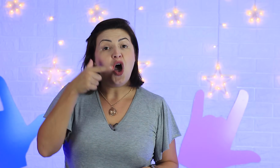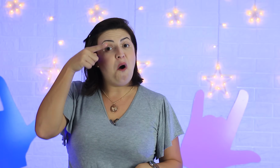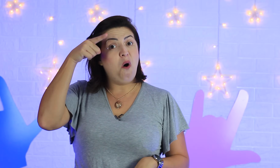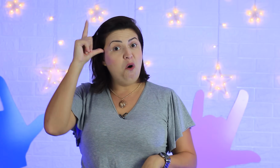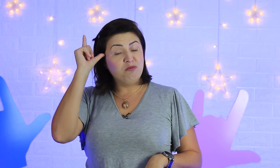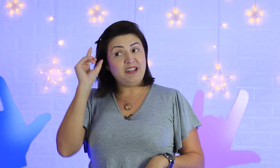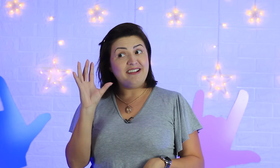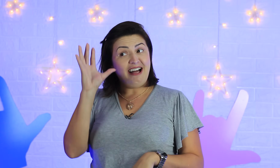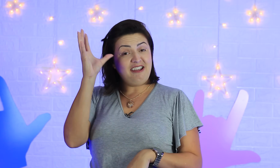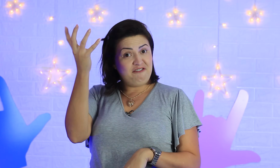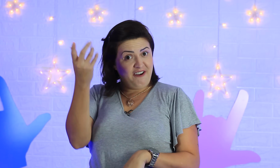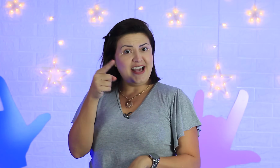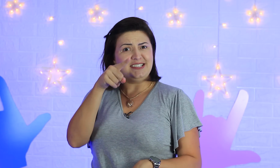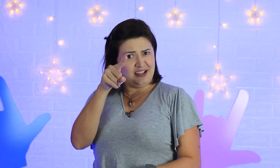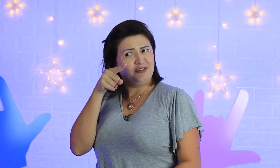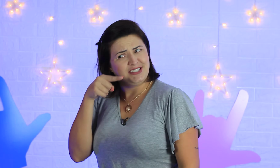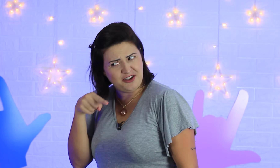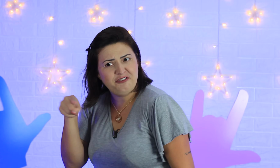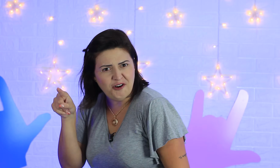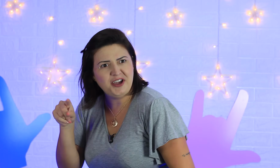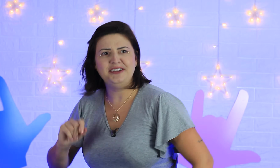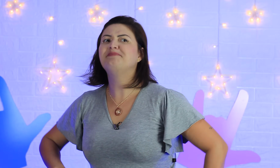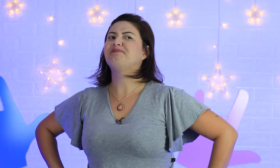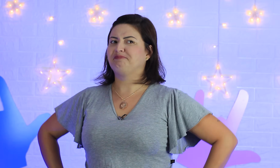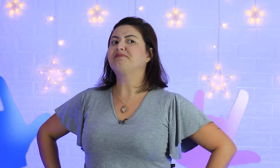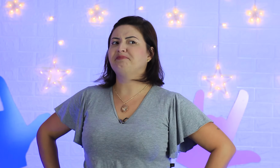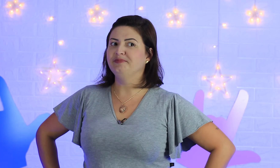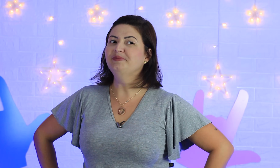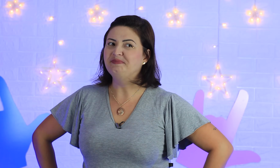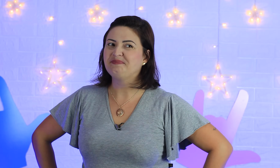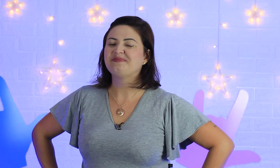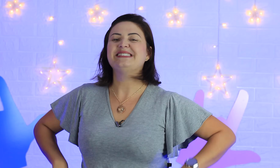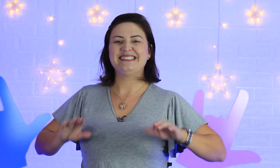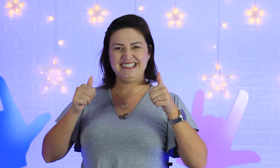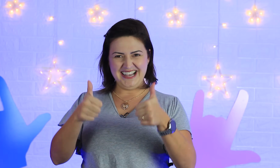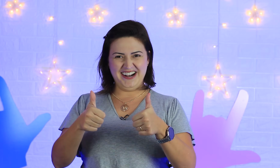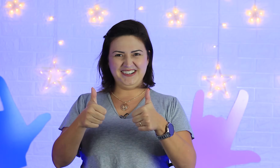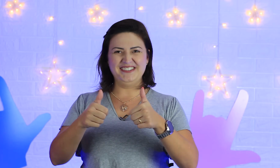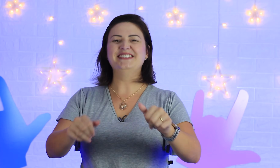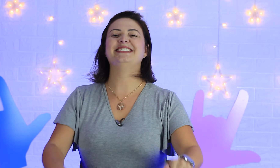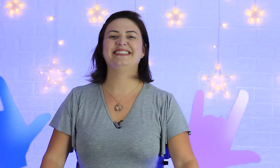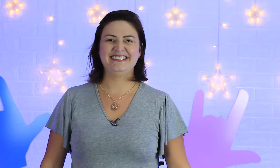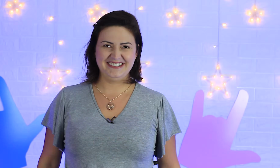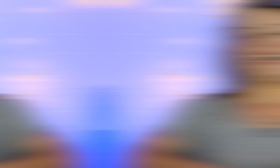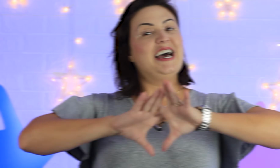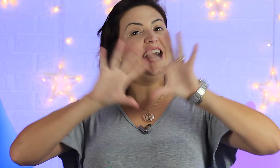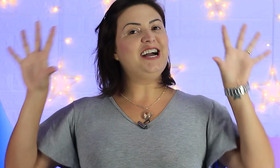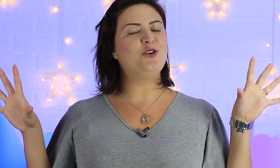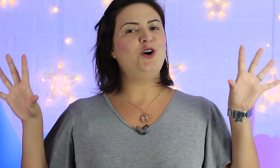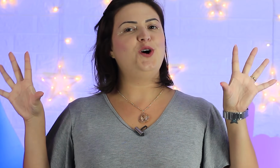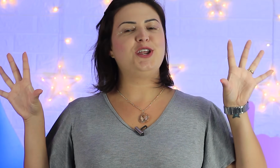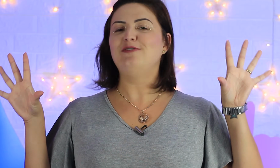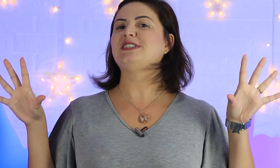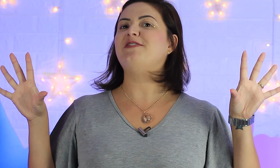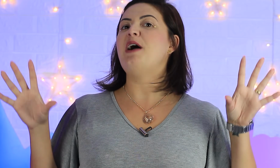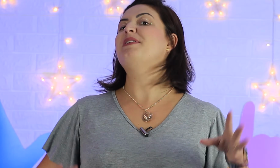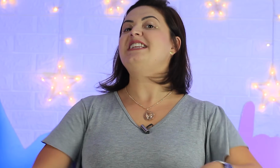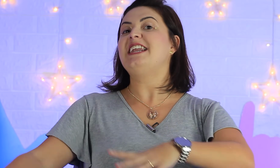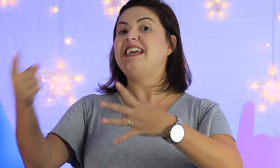Ontem, lá na festa, você foi? Uhum. Certo? Agora, você vai aprender aqui